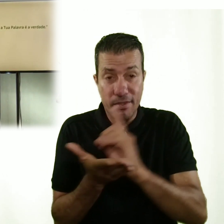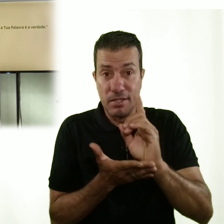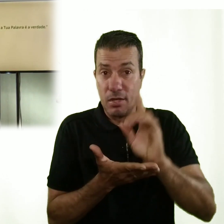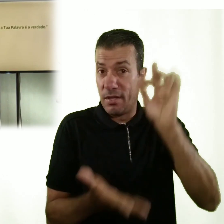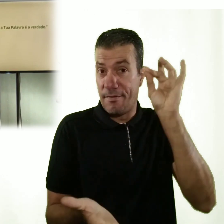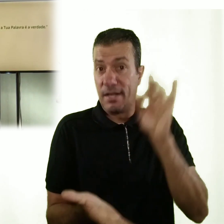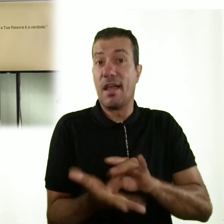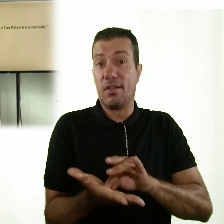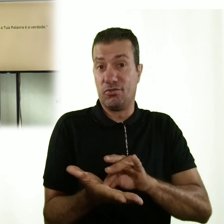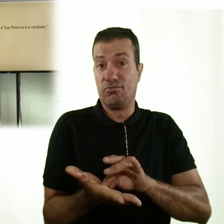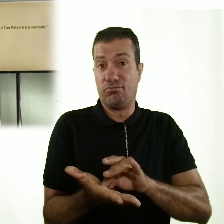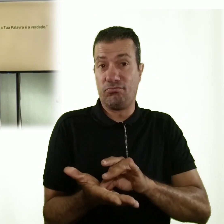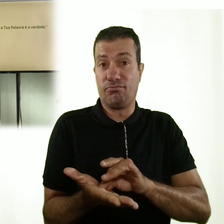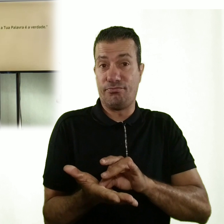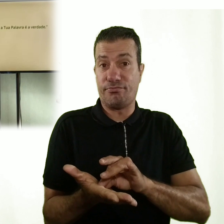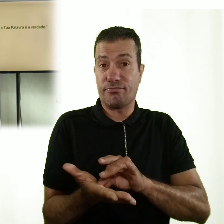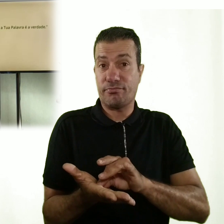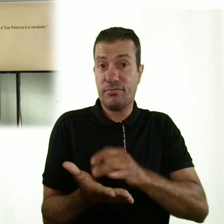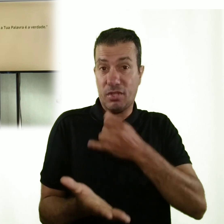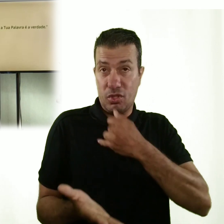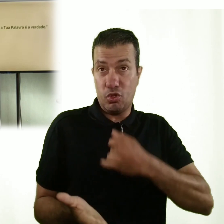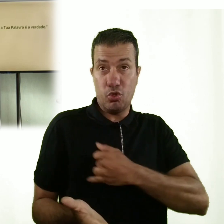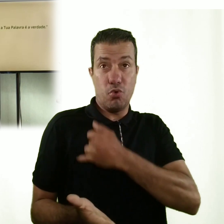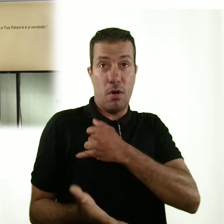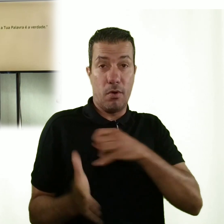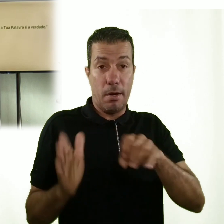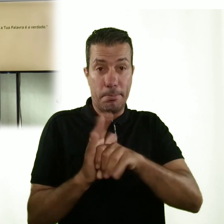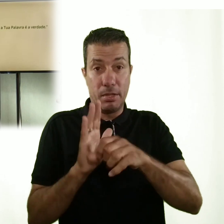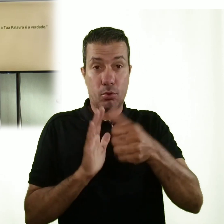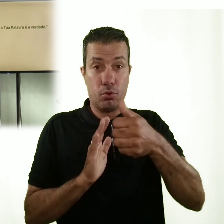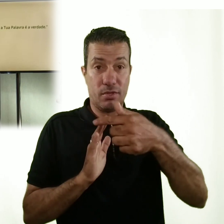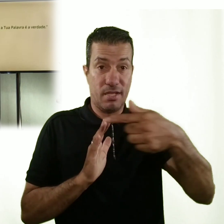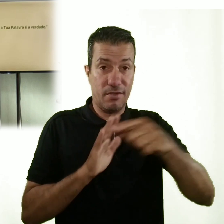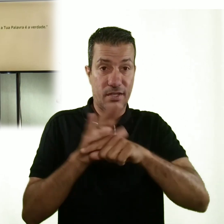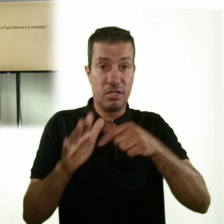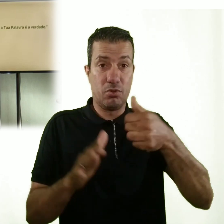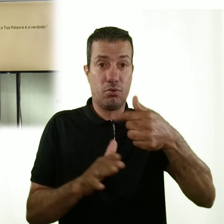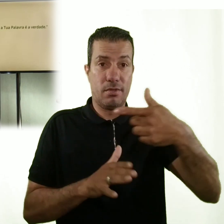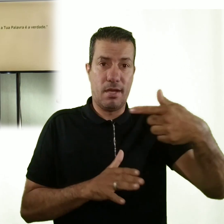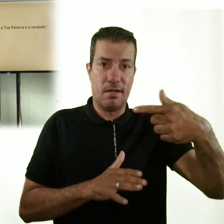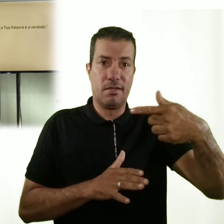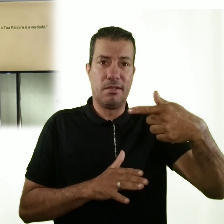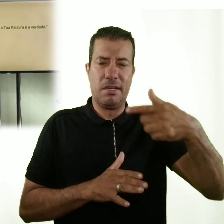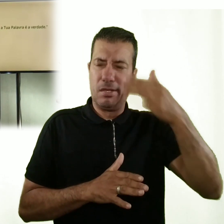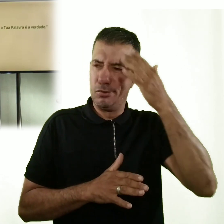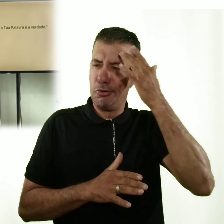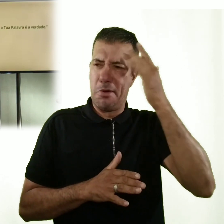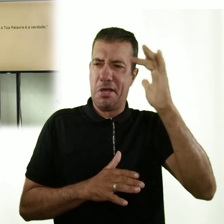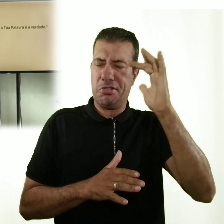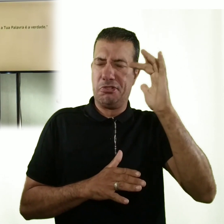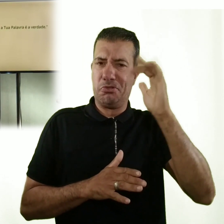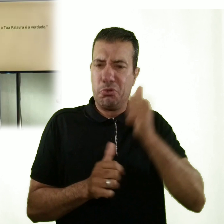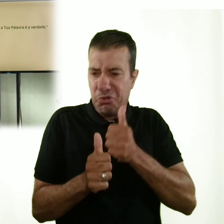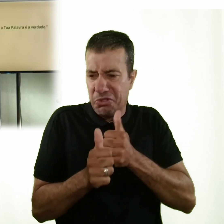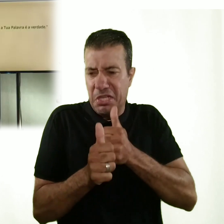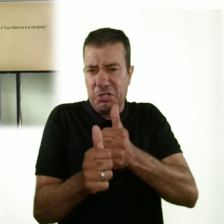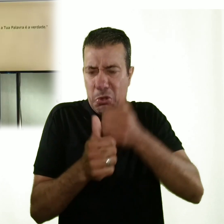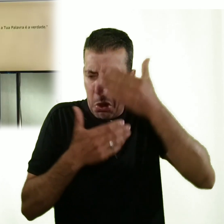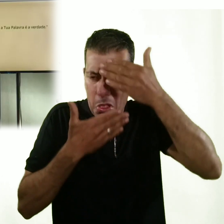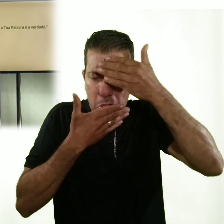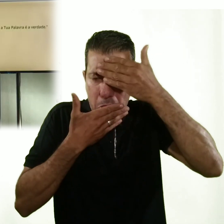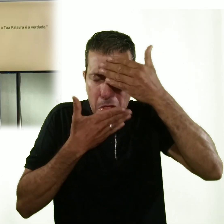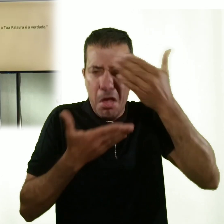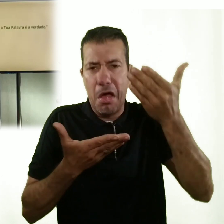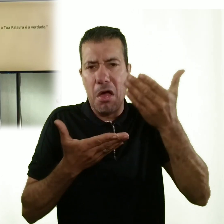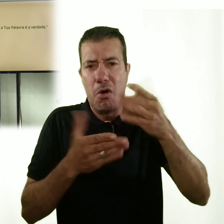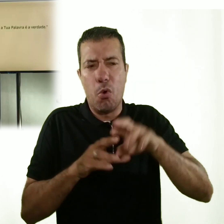que a palavra de Deus é a verdade. Eu não imagino que um seguidor do Islã ou de qualquer outra religião vá